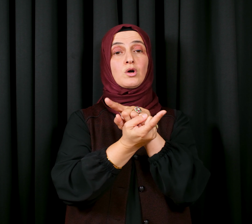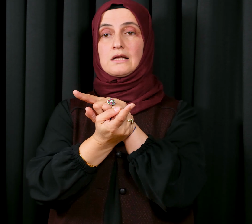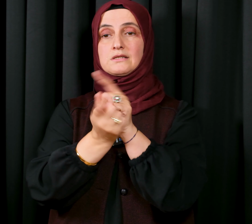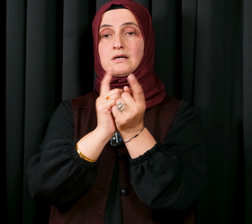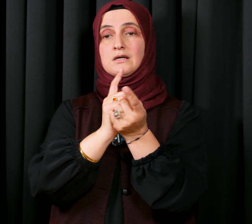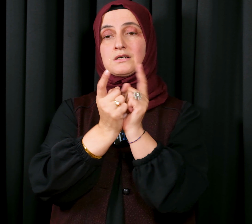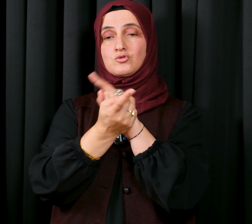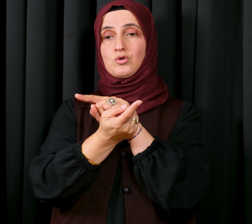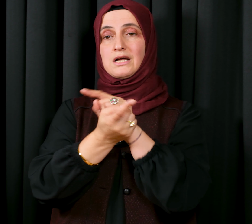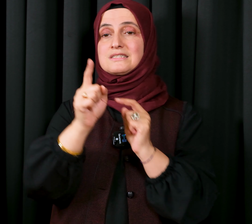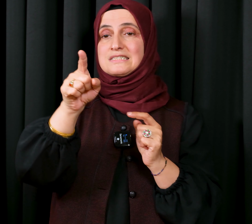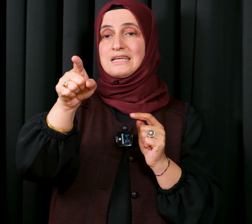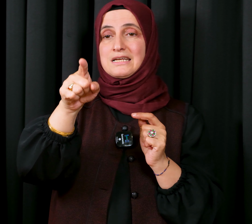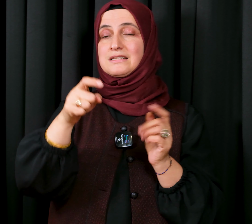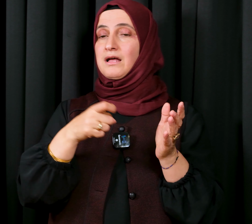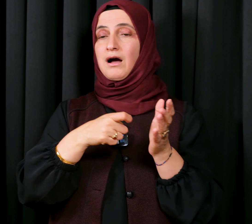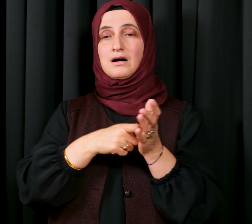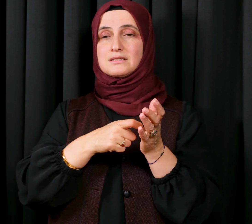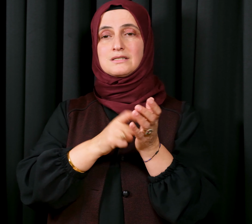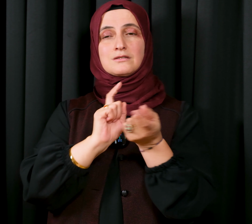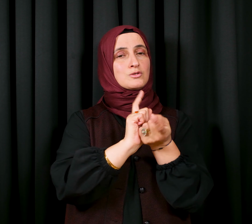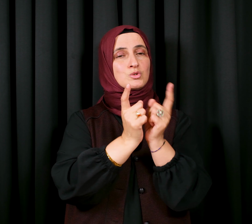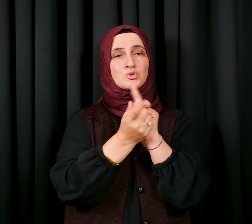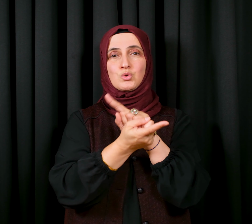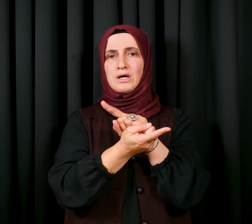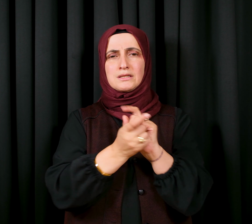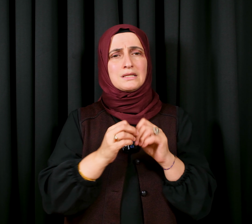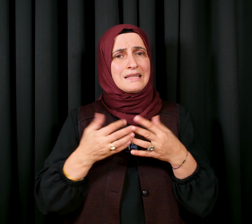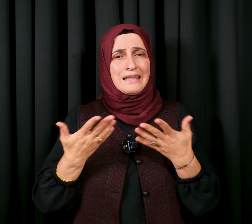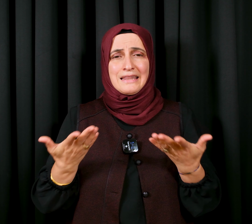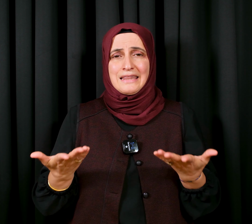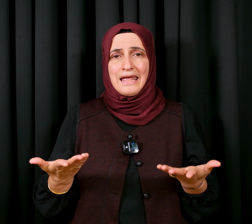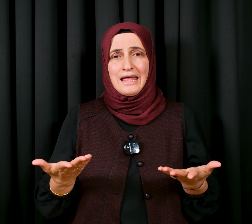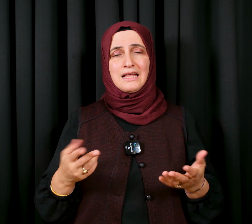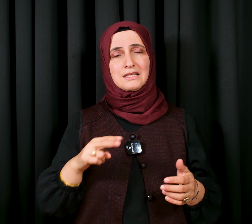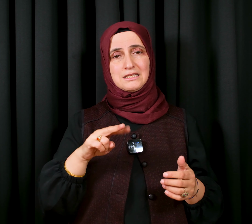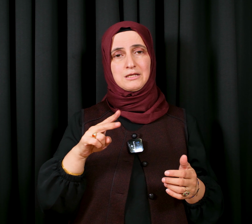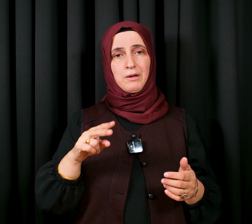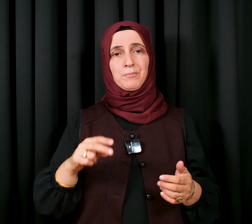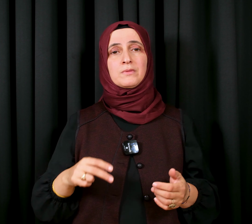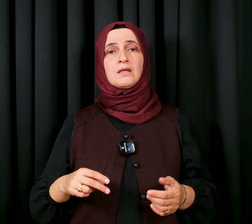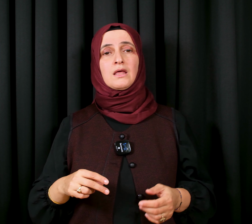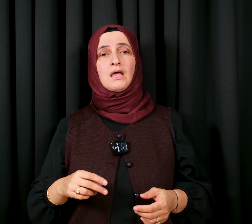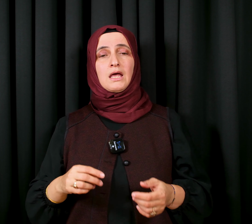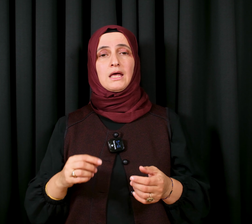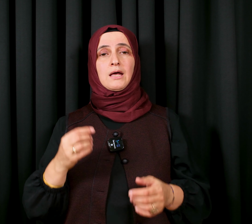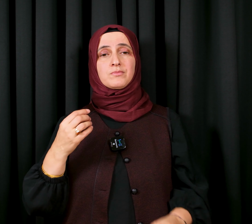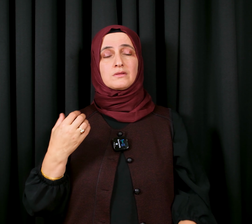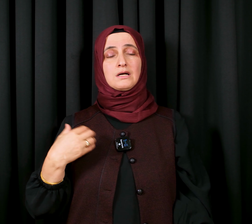Soyan, soyan, senin adın, soyadın ne gibi. Daha